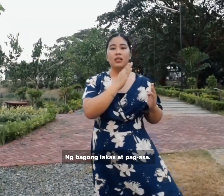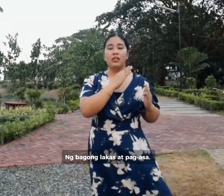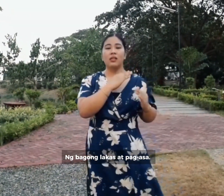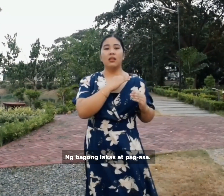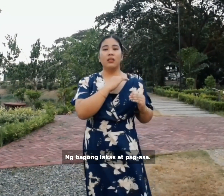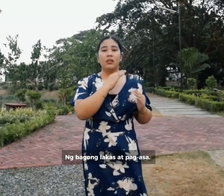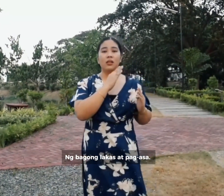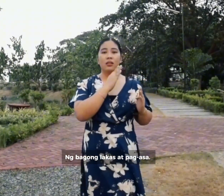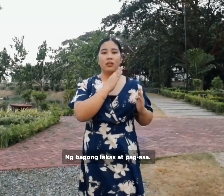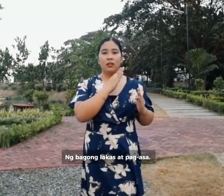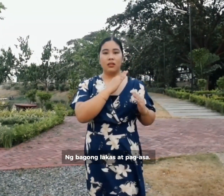pag-asa.